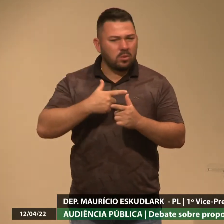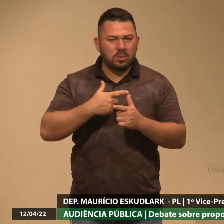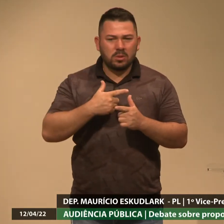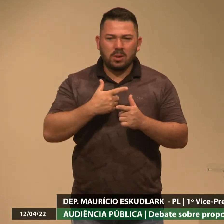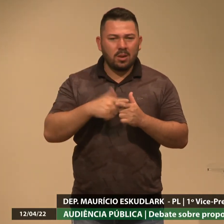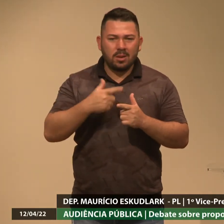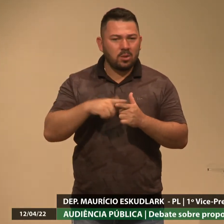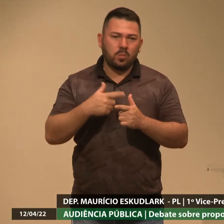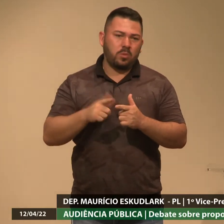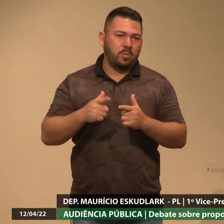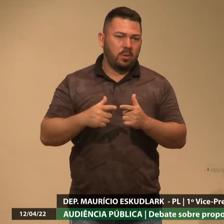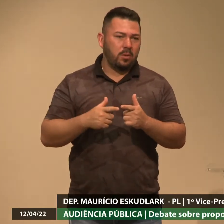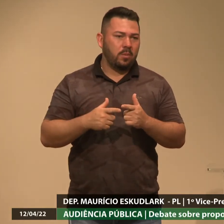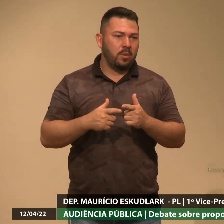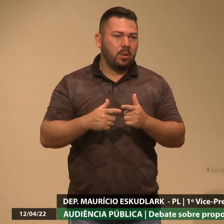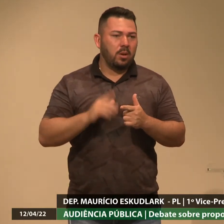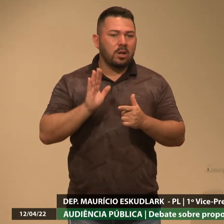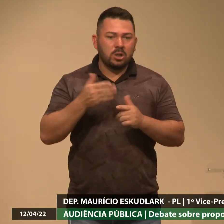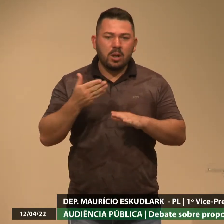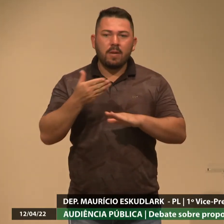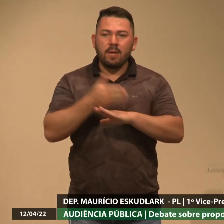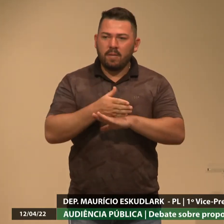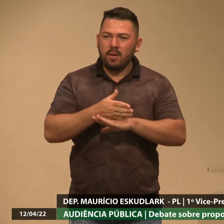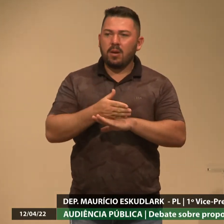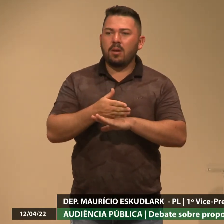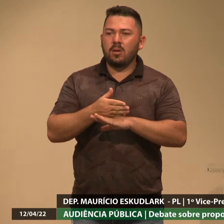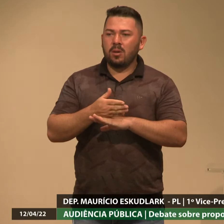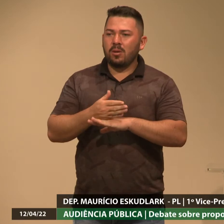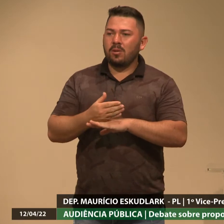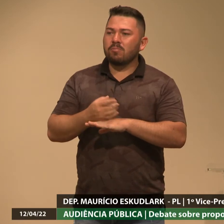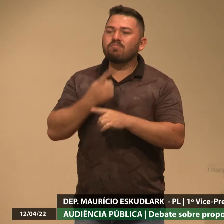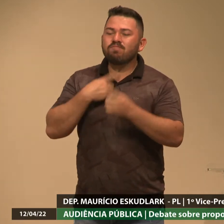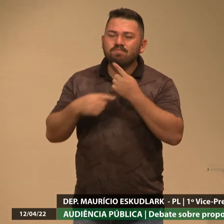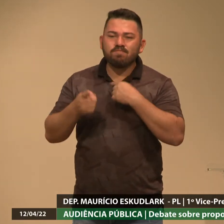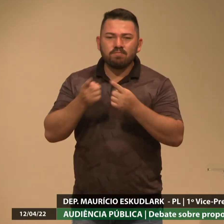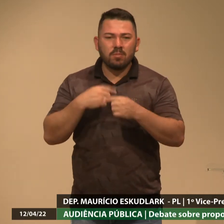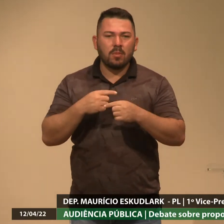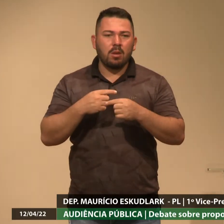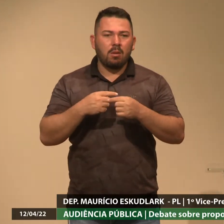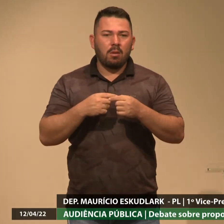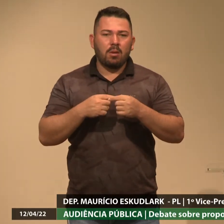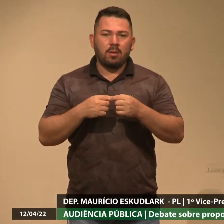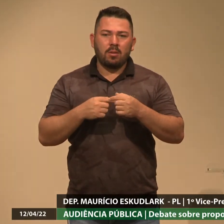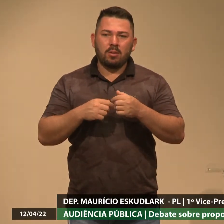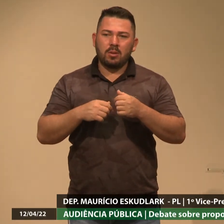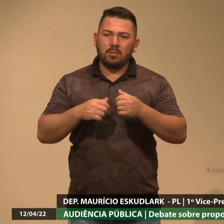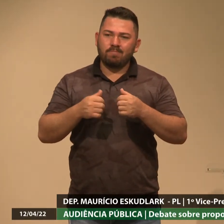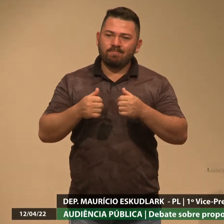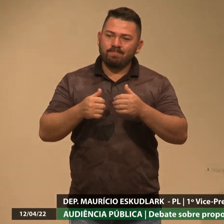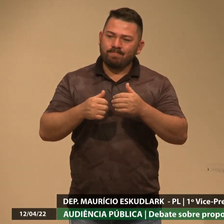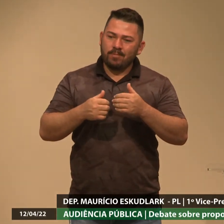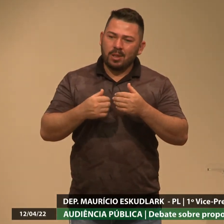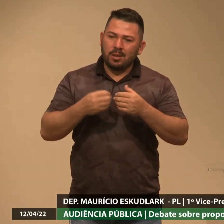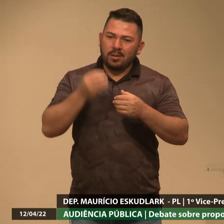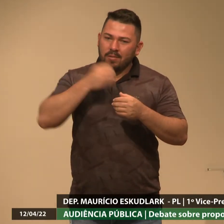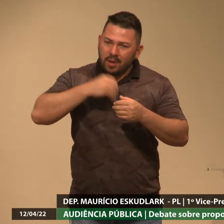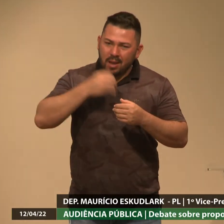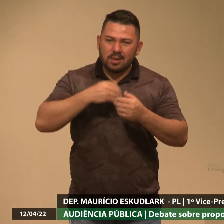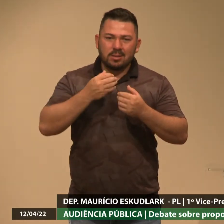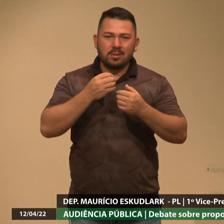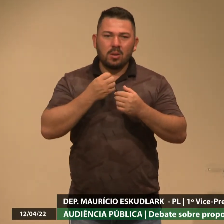governo que veio mal-intencionado com a vontade de enfraquecer os bons e